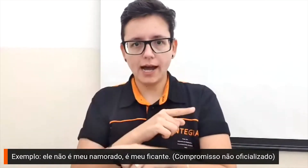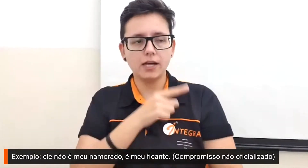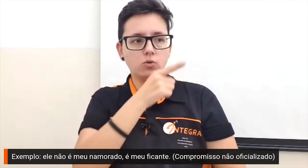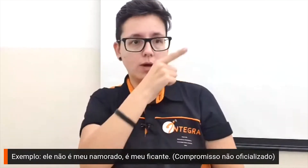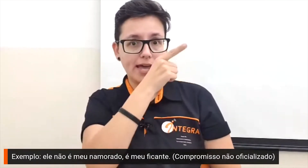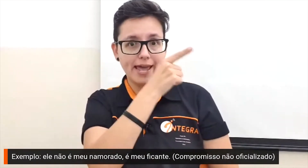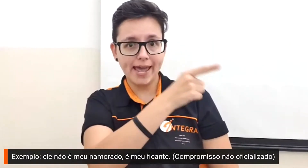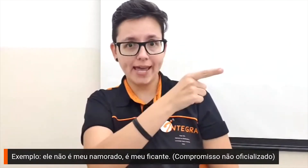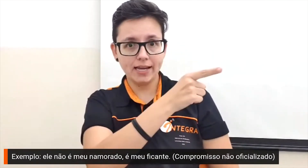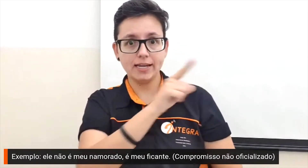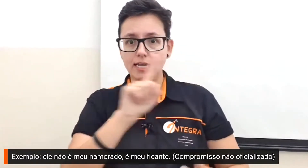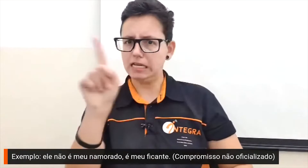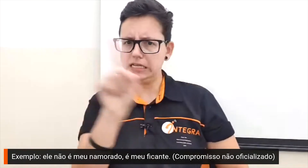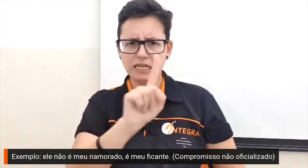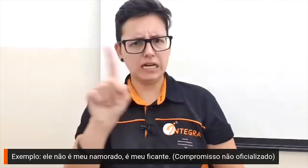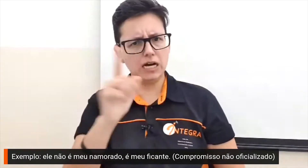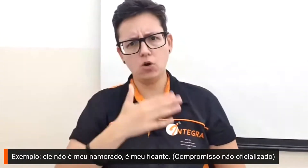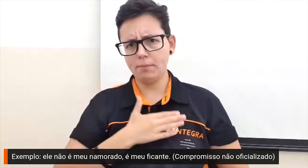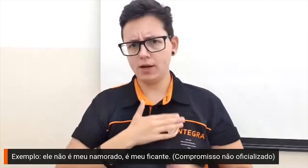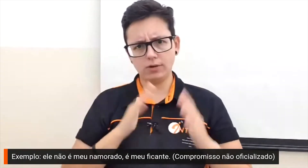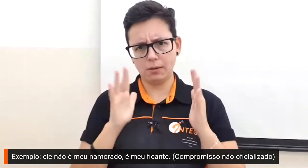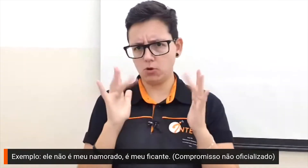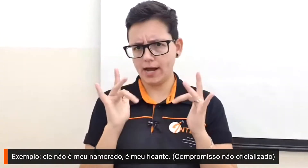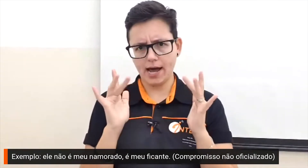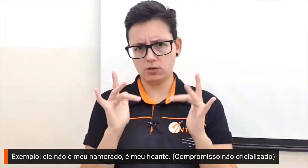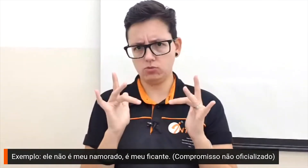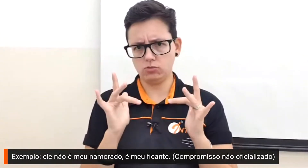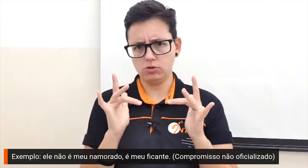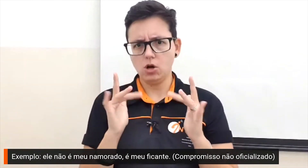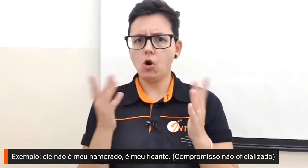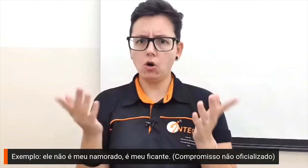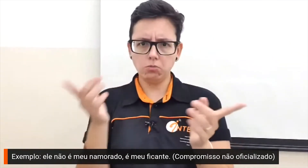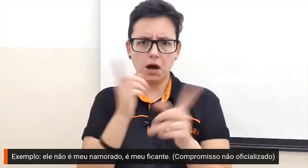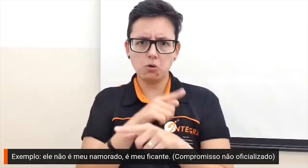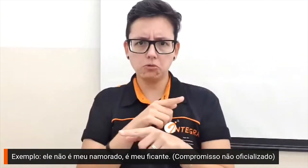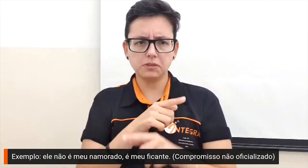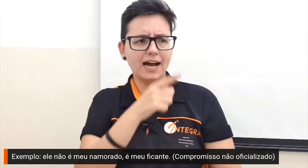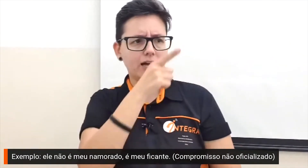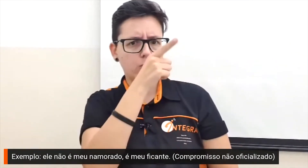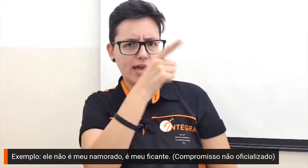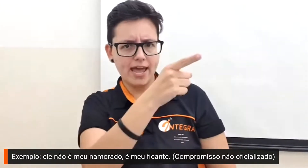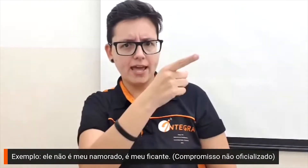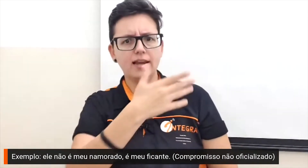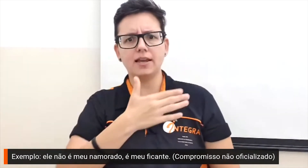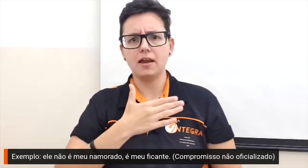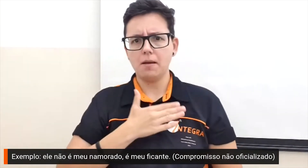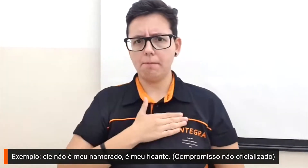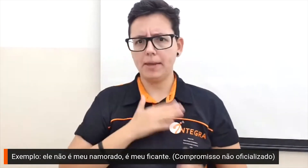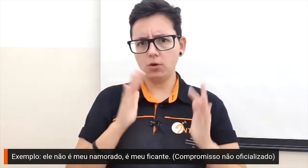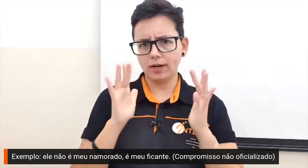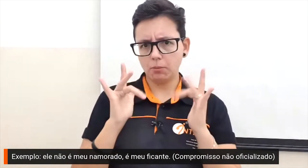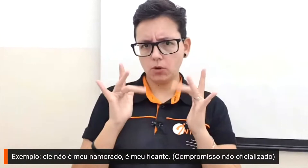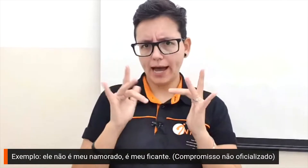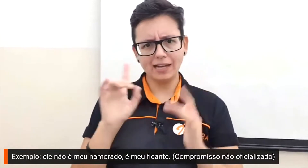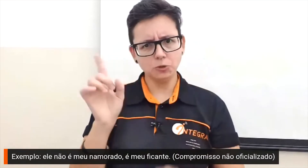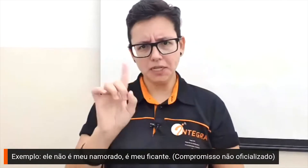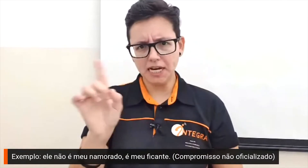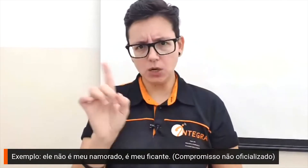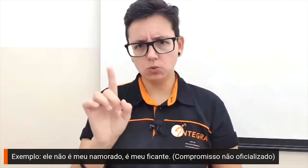contrário? Ele, não, meu namorado. Ou, ao contrário, ele, meu namorado, não.